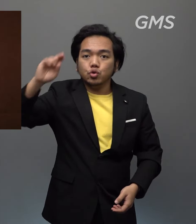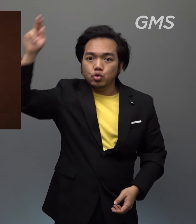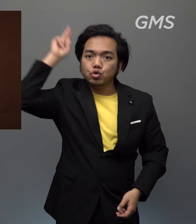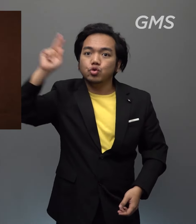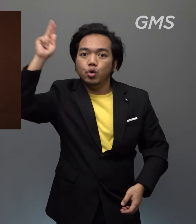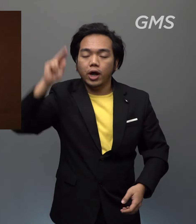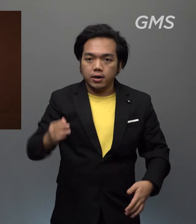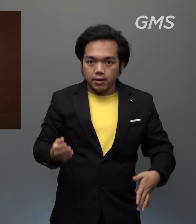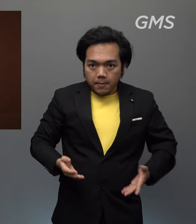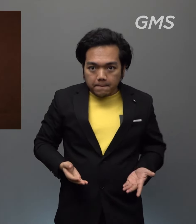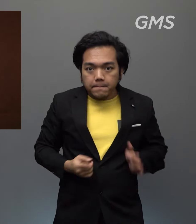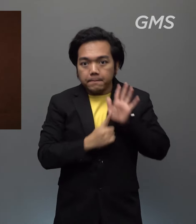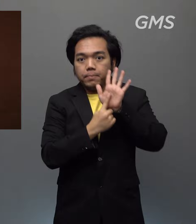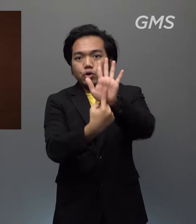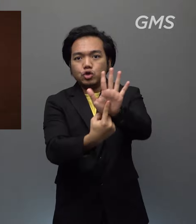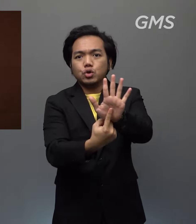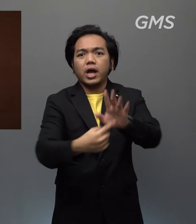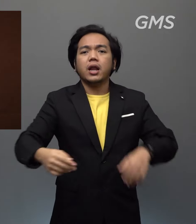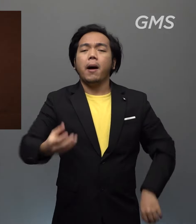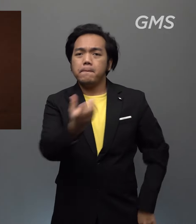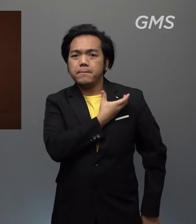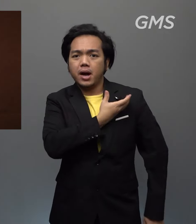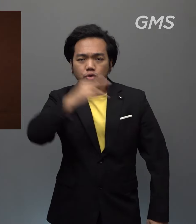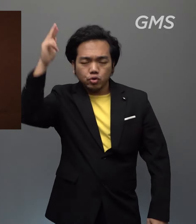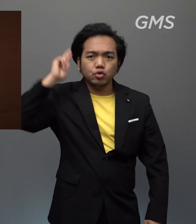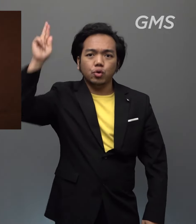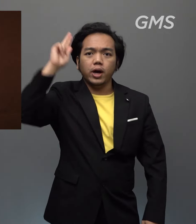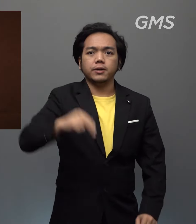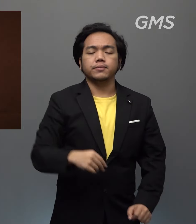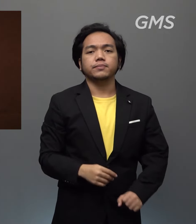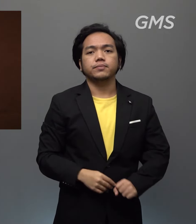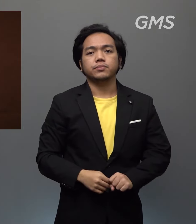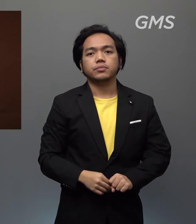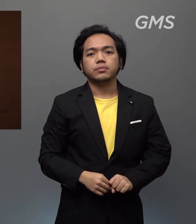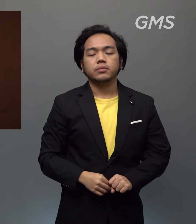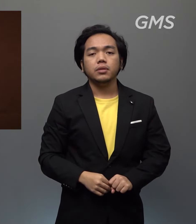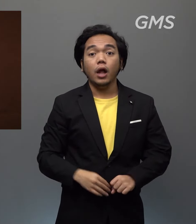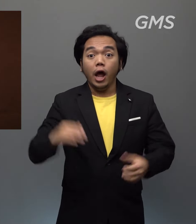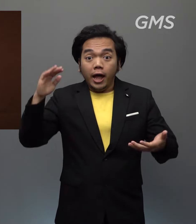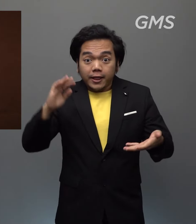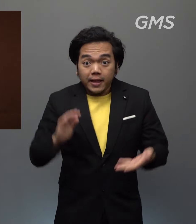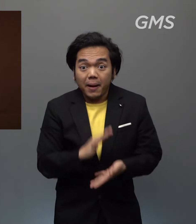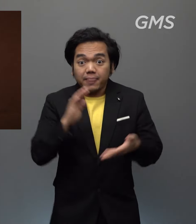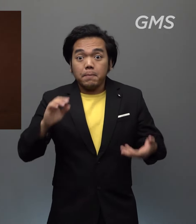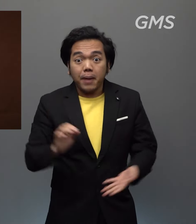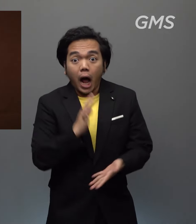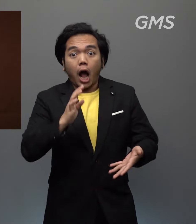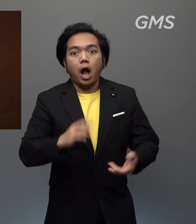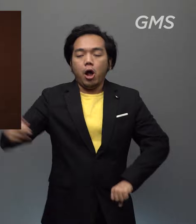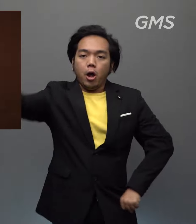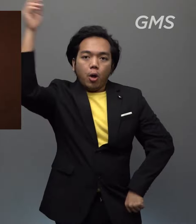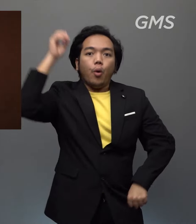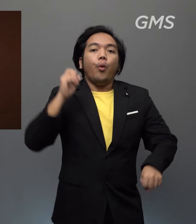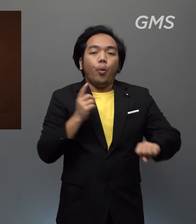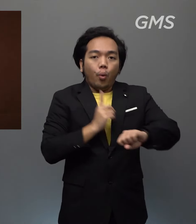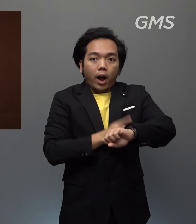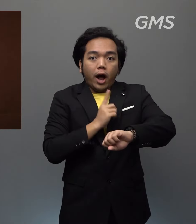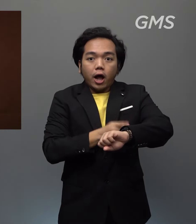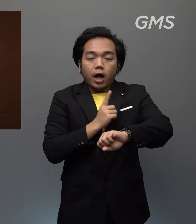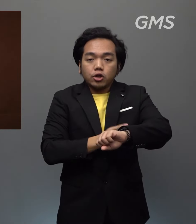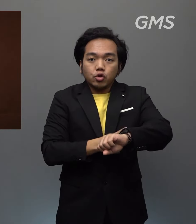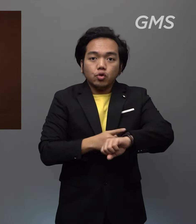Tiba-tiba, di dalam situasi yang terpuruk bagi bangsa Israel, Tuhan hadir dan ketemu dengan Gideon. Dan